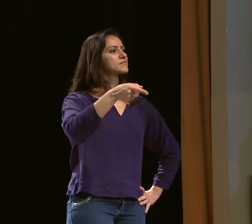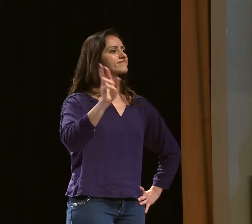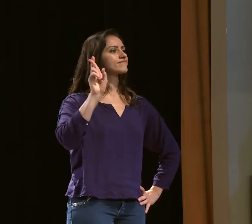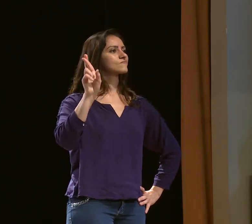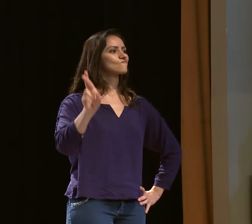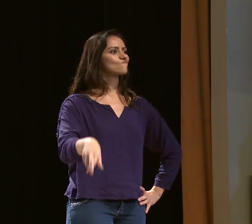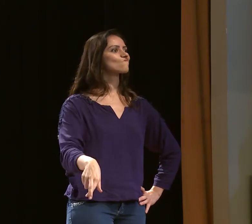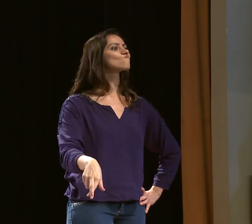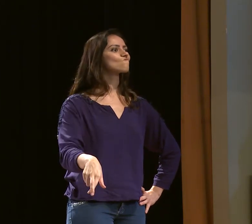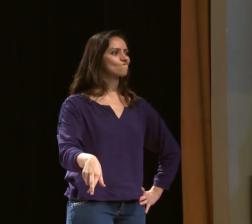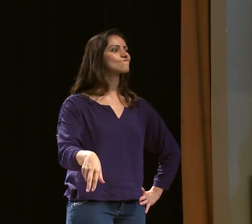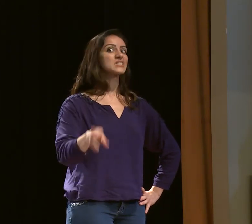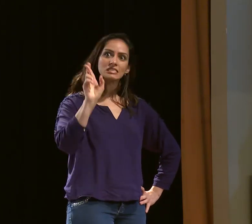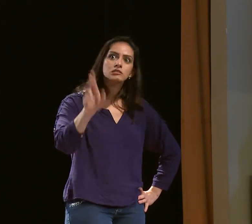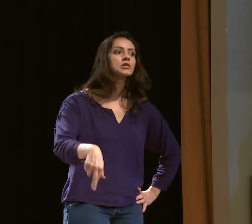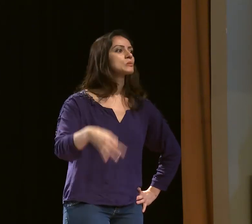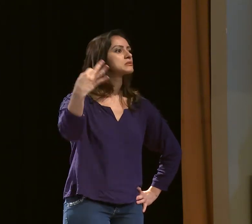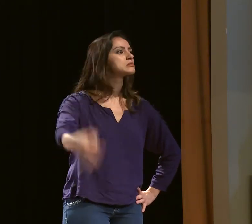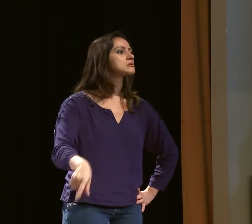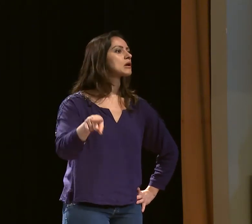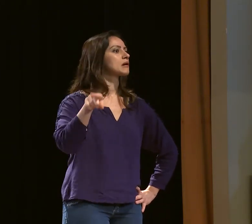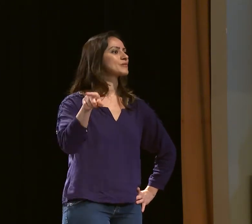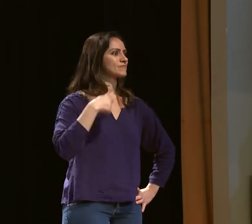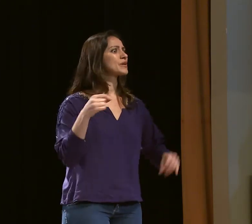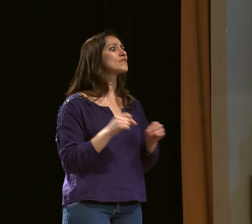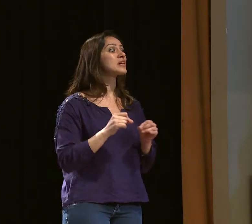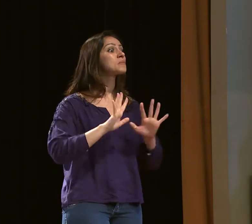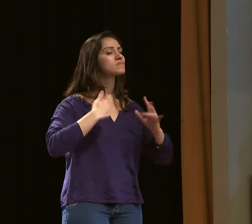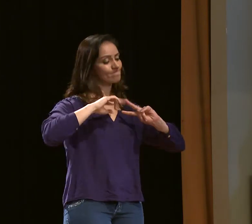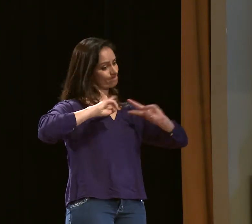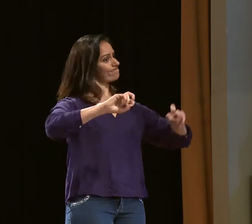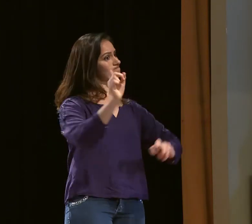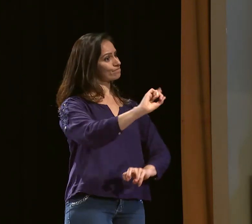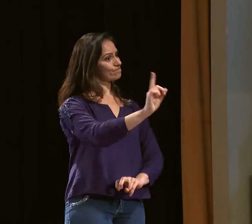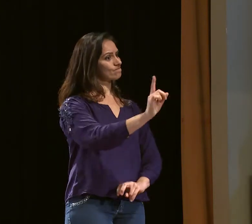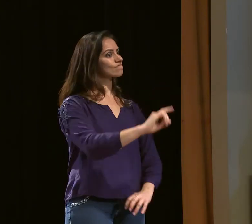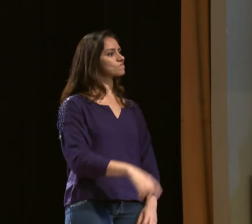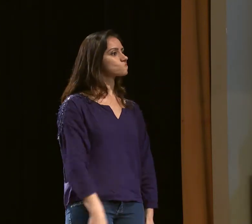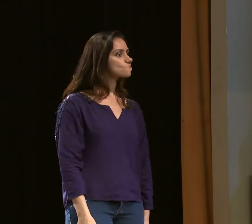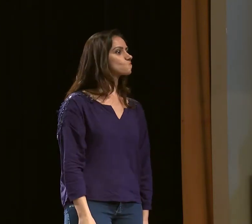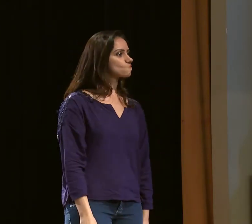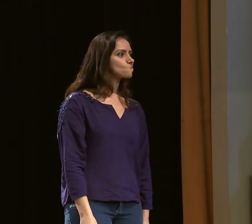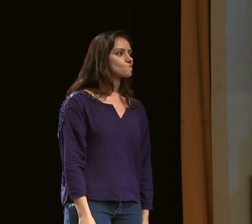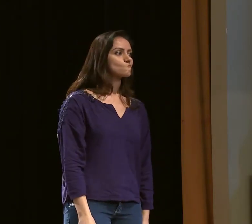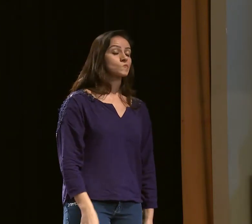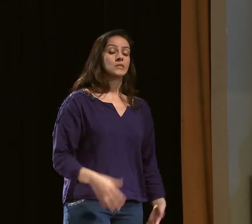depois de um tempo, realmente percebi, dei razão. Na verdade, eu também fazia isso. E eu não me percebia fazendo isso.